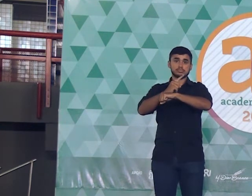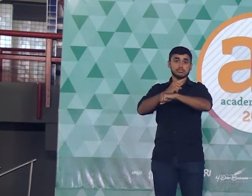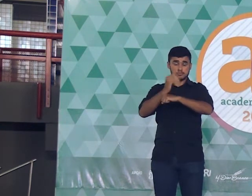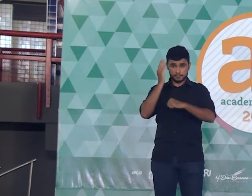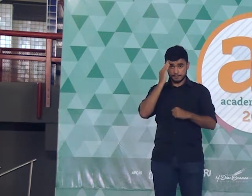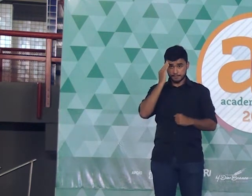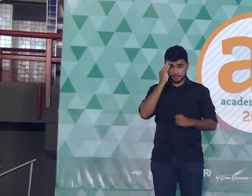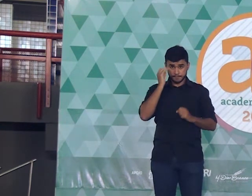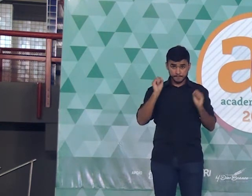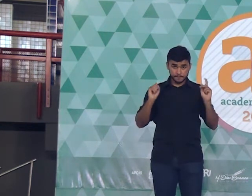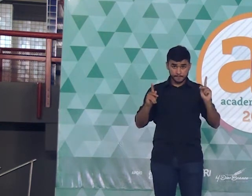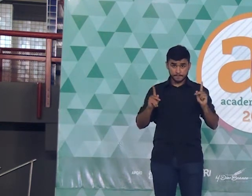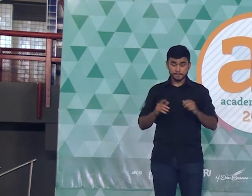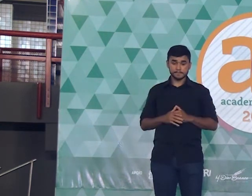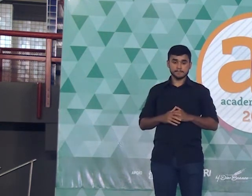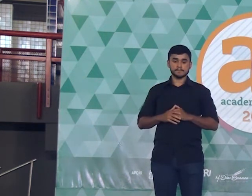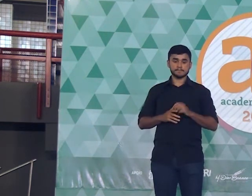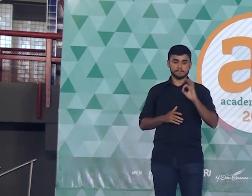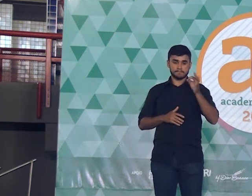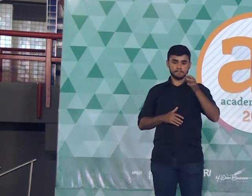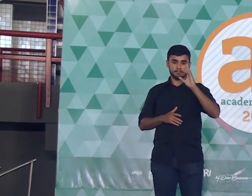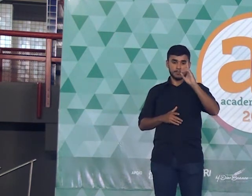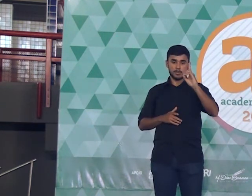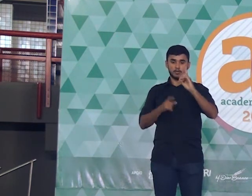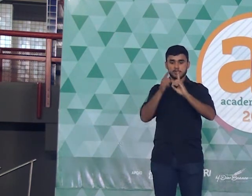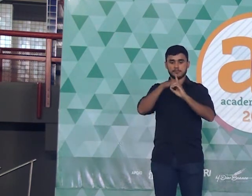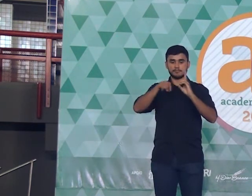intensidade. Perfeito? Daí a alternativa D.